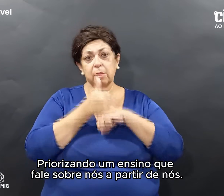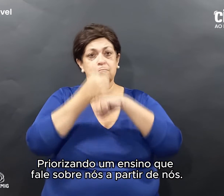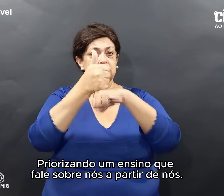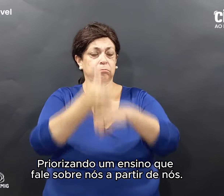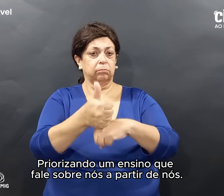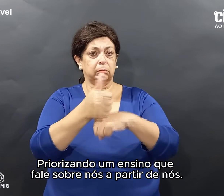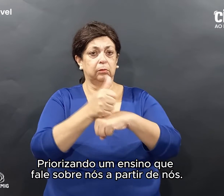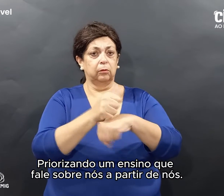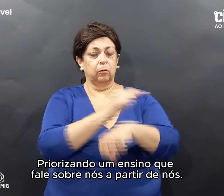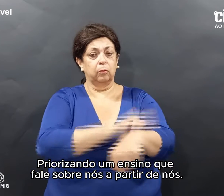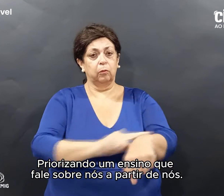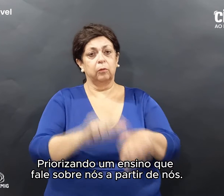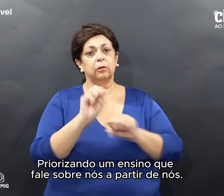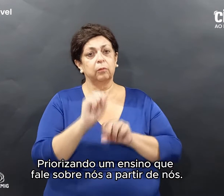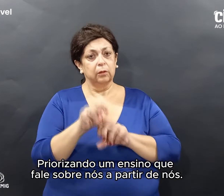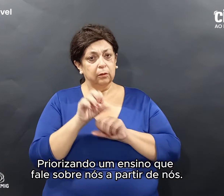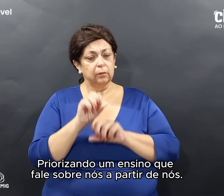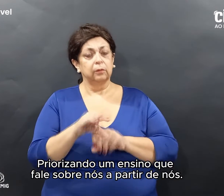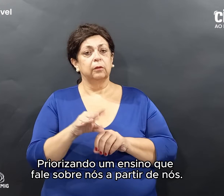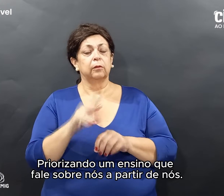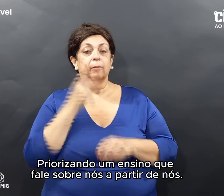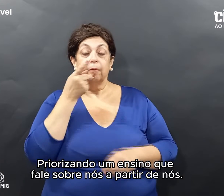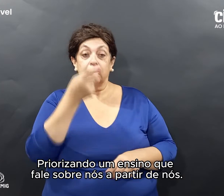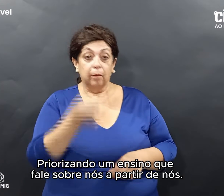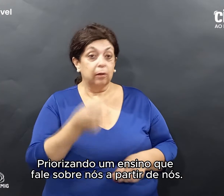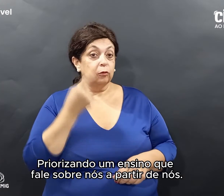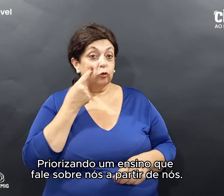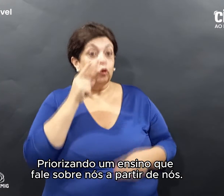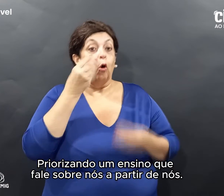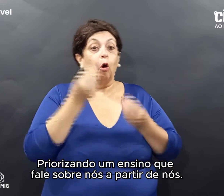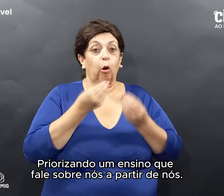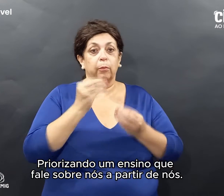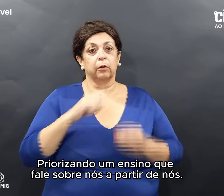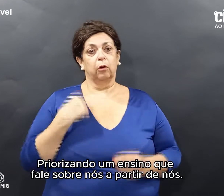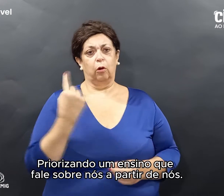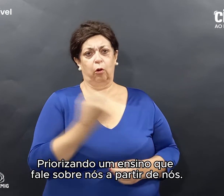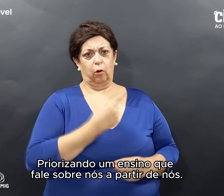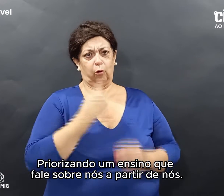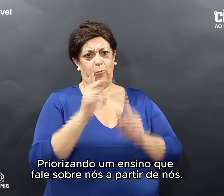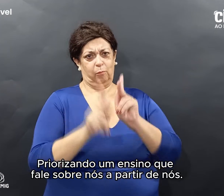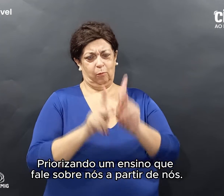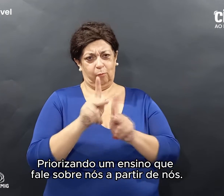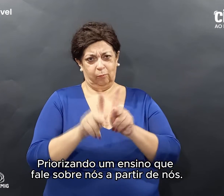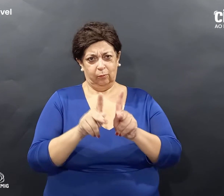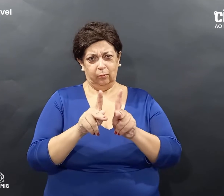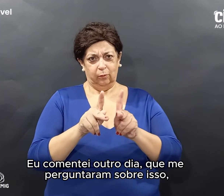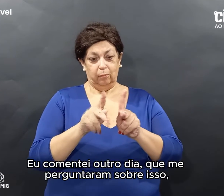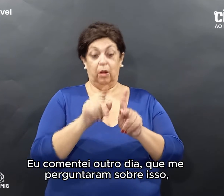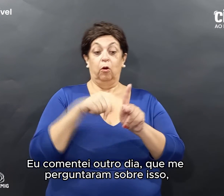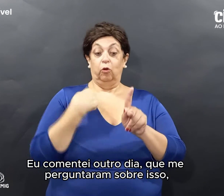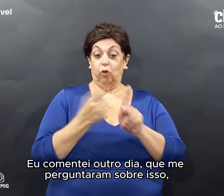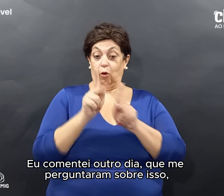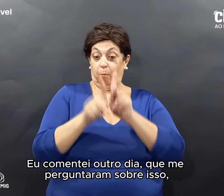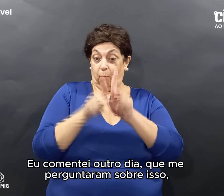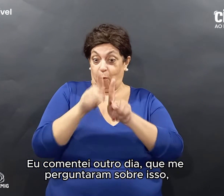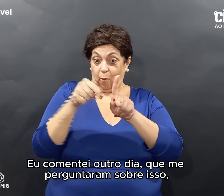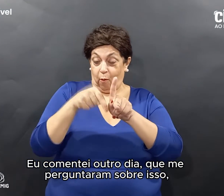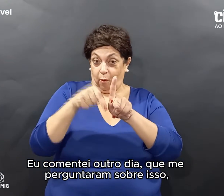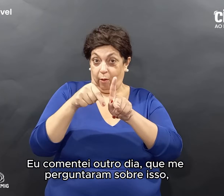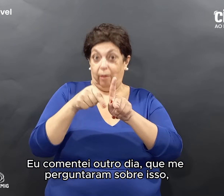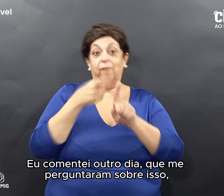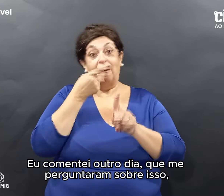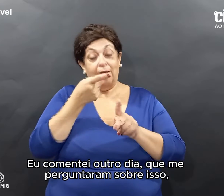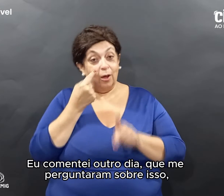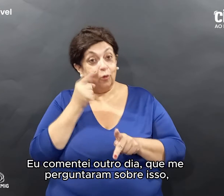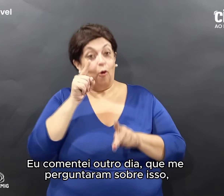Priorizando um ensino que fale sobre nós a partir de nós. Eu comentei outro